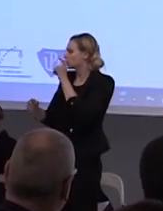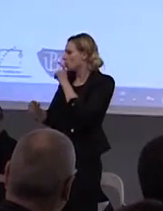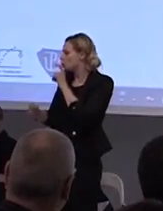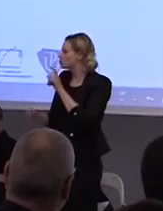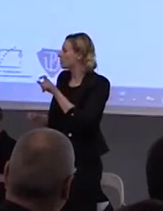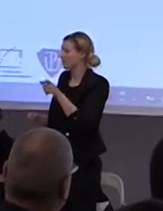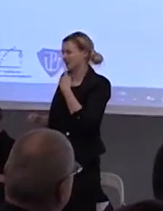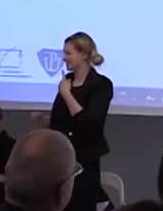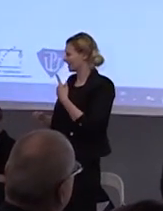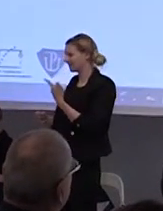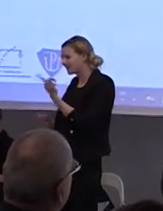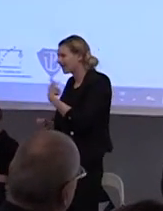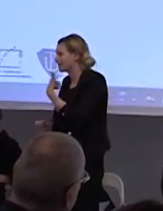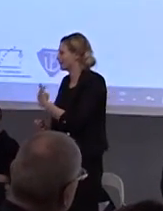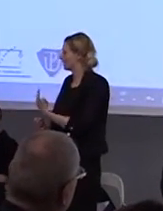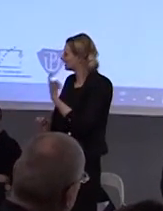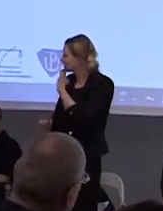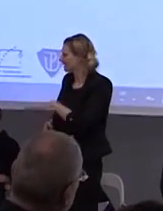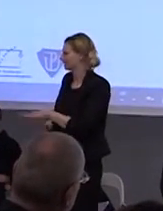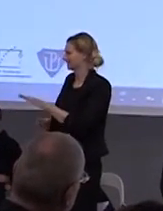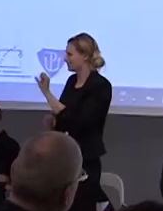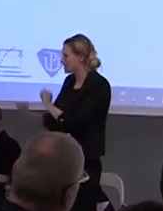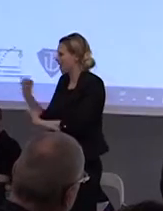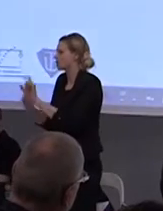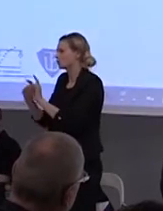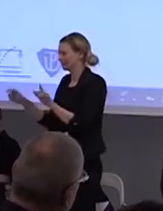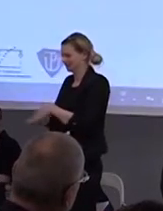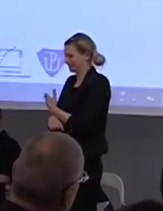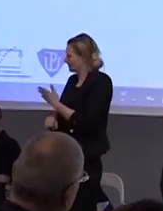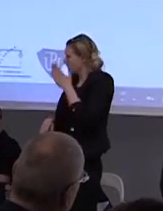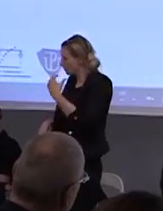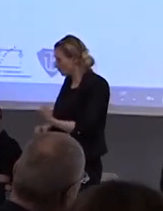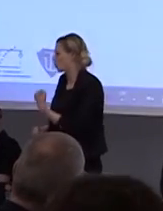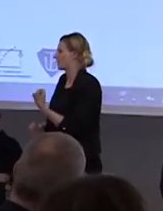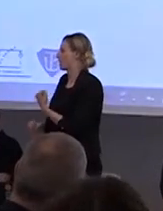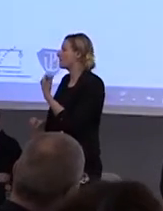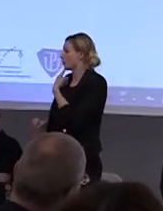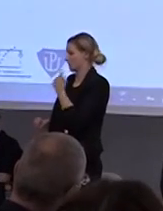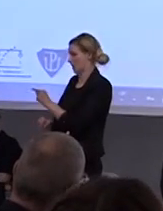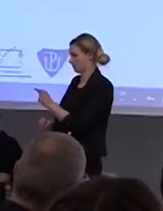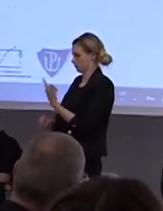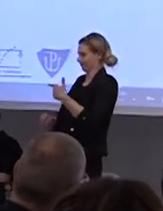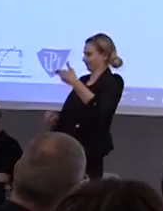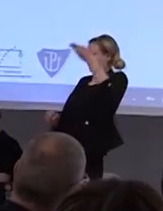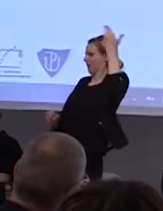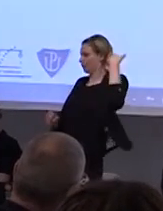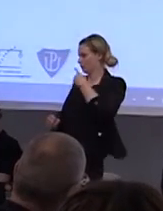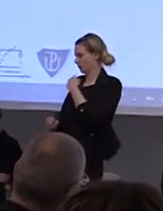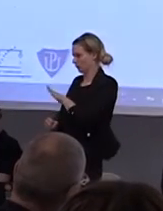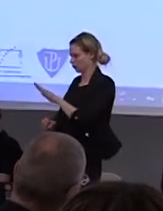proti nim vymezovali. In time, well-funded and well-supported inclusion for